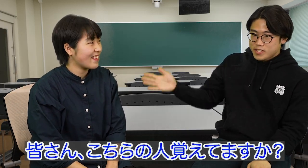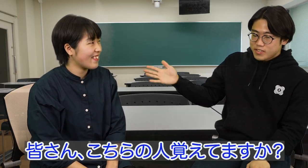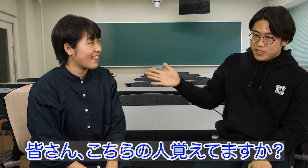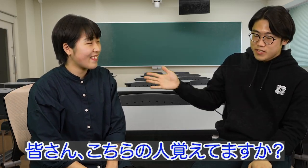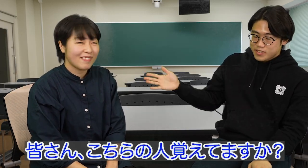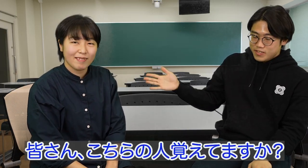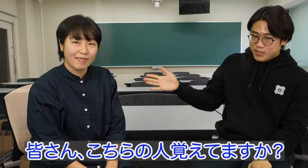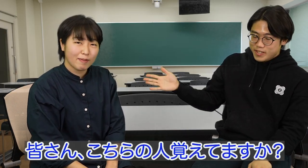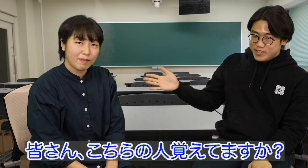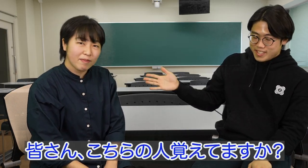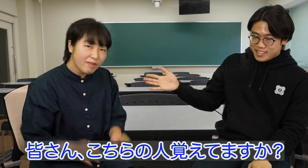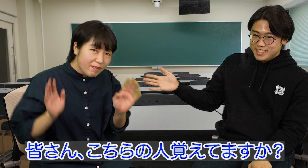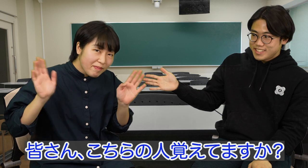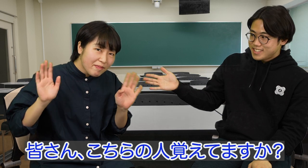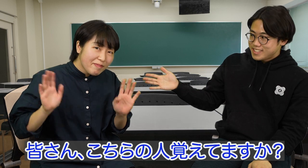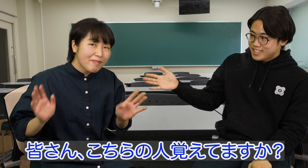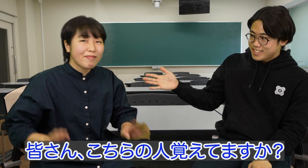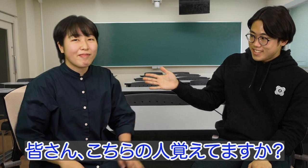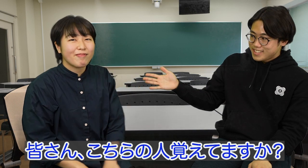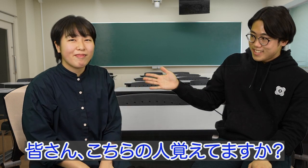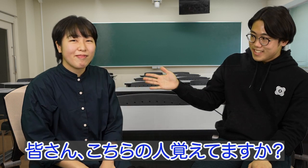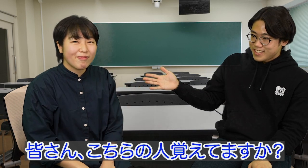皆さん、こちらの人覚えてますか？